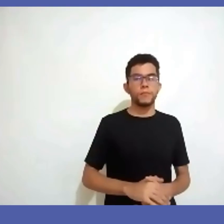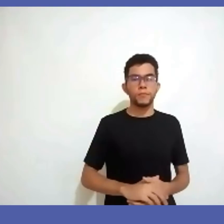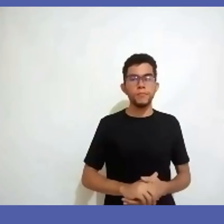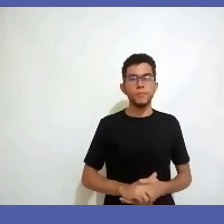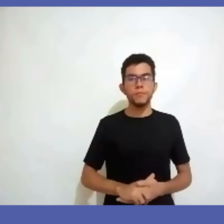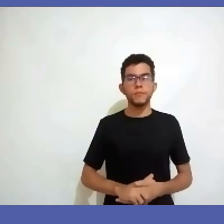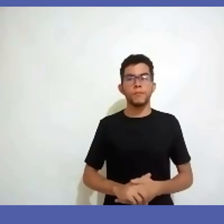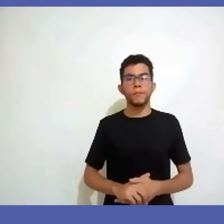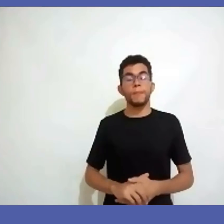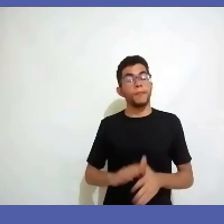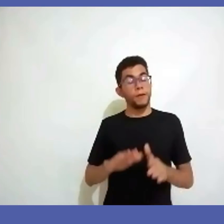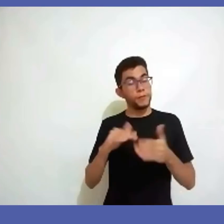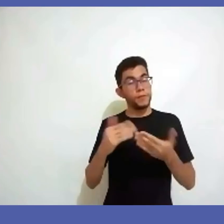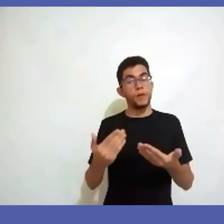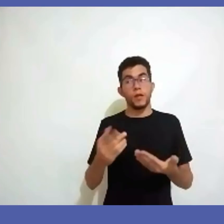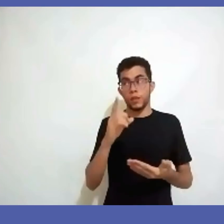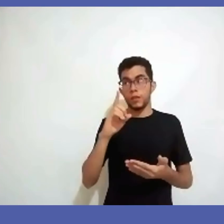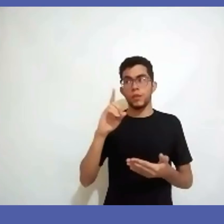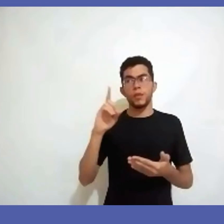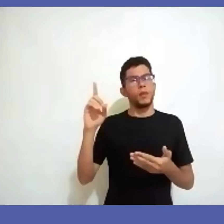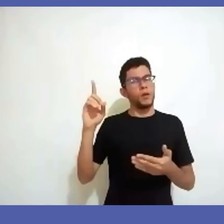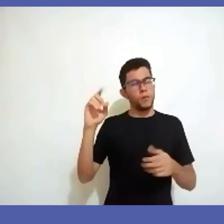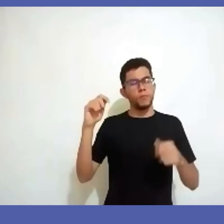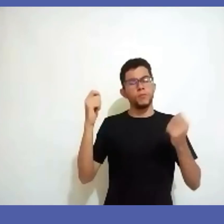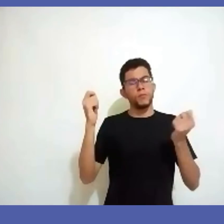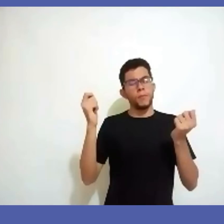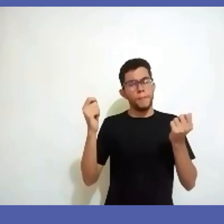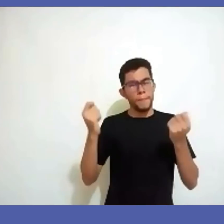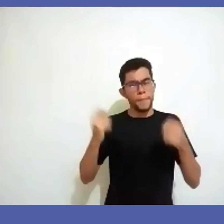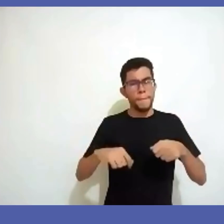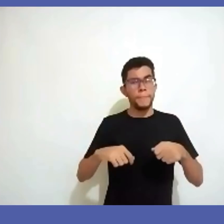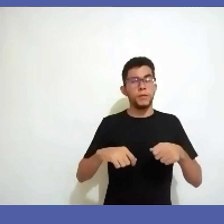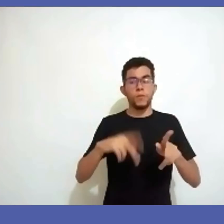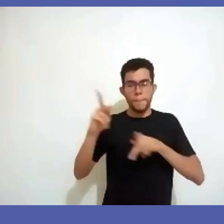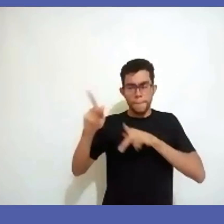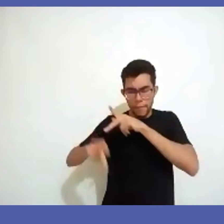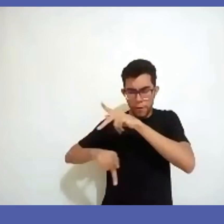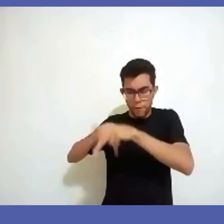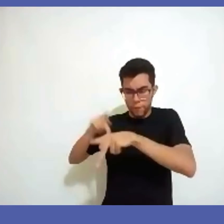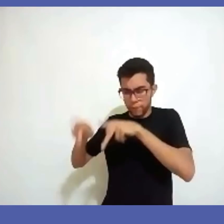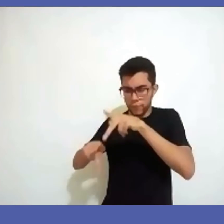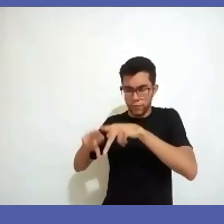irmãos, Deus outra vez hoje tem uma nação santa celestial aqui.